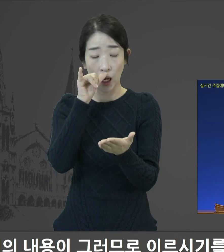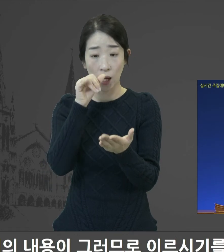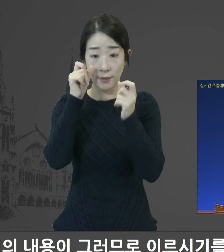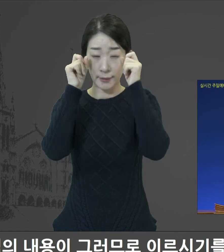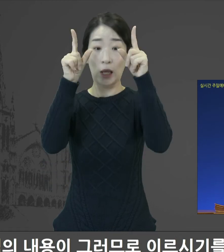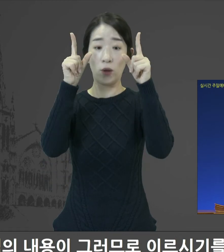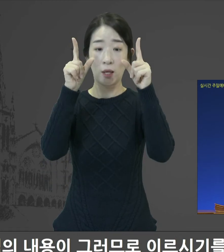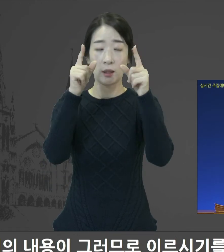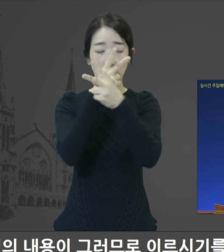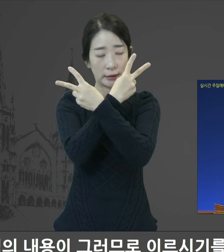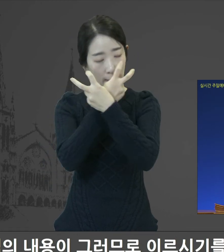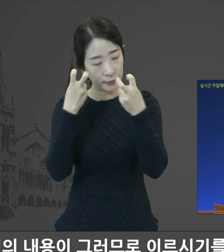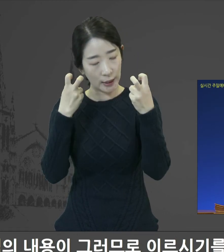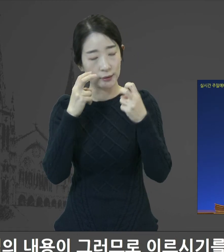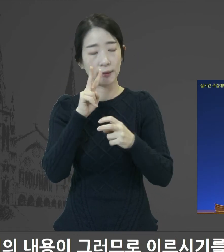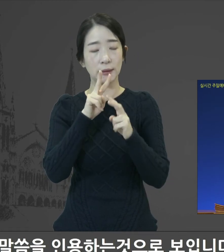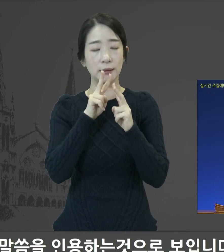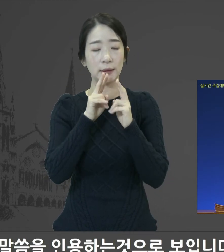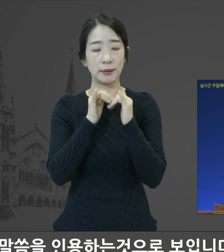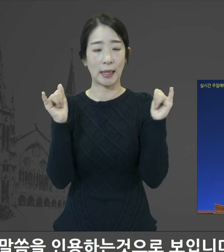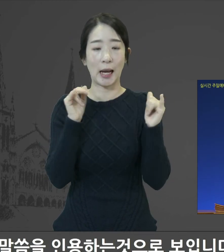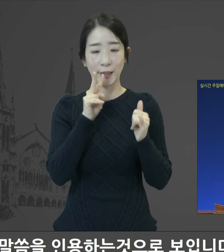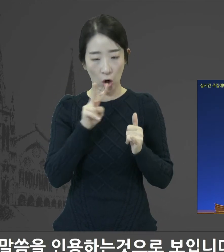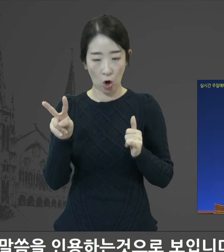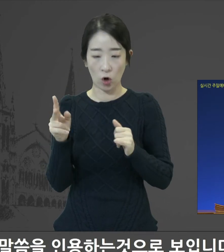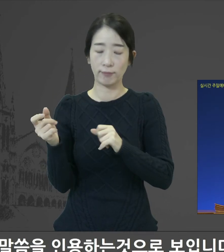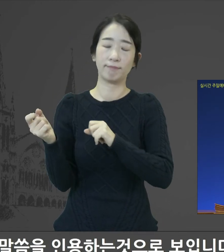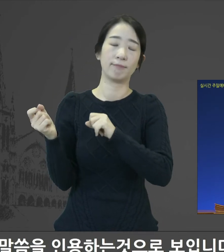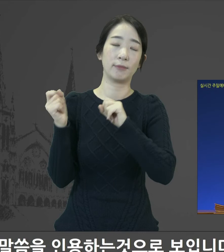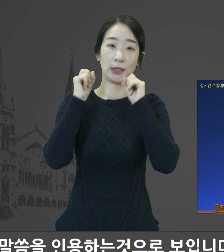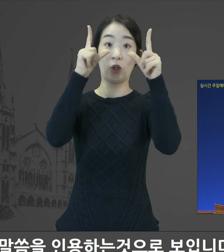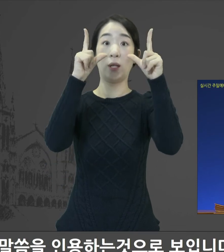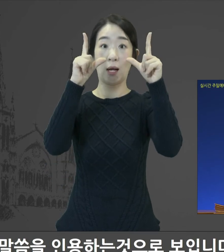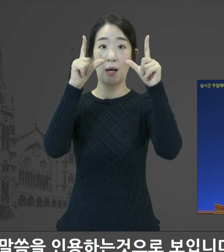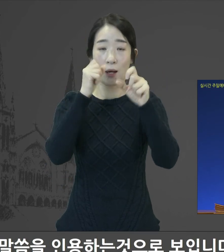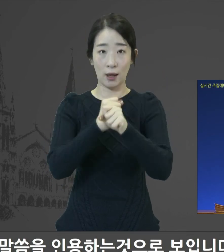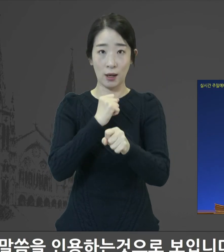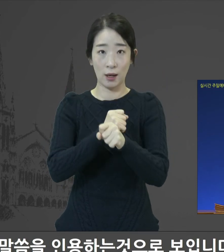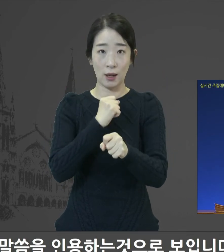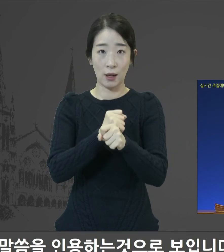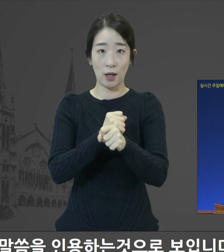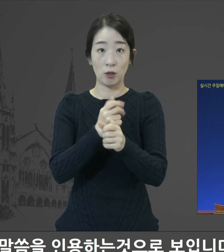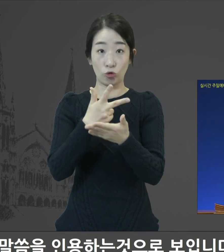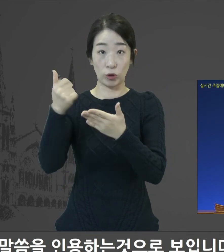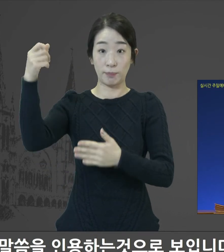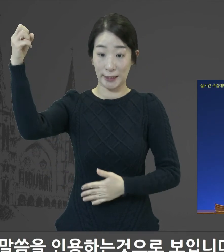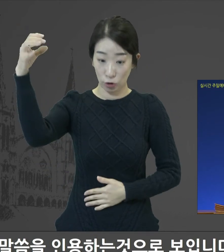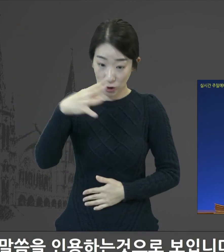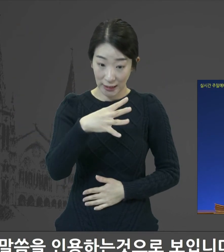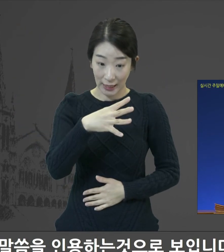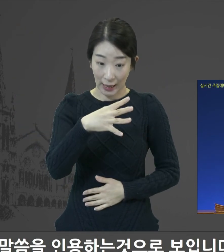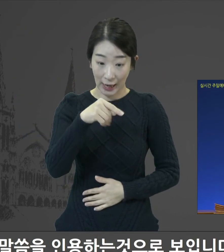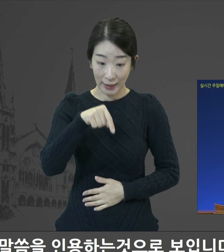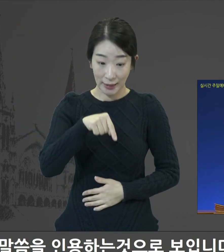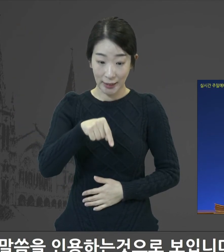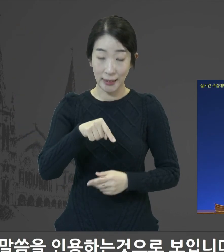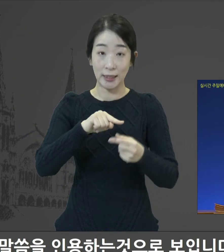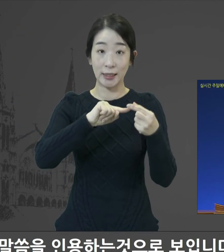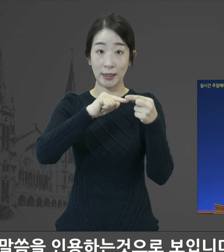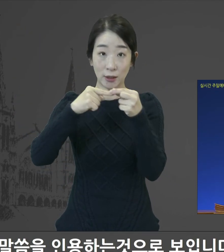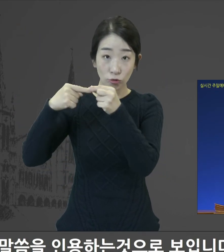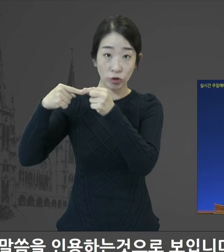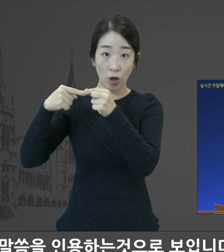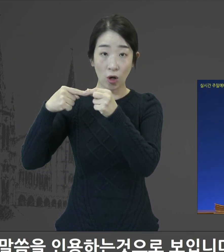깨어나라 잠자는 자여, 일어서라 죽은 자여, 그리스도께서 내게 비추시리라, 이 말씀이 이 자리에만 있지 구약 성경에